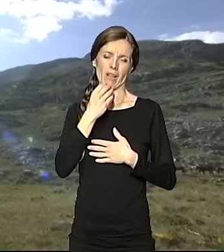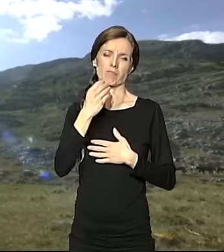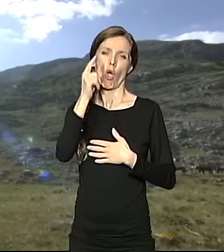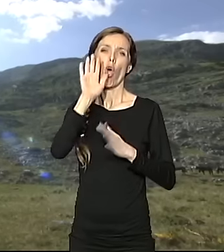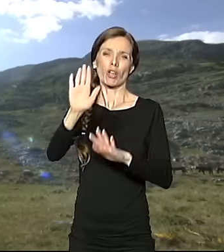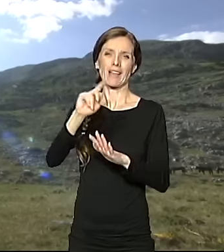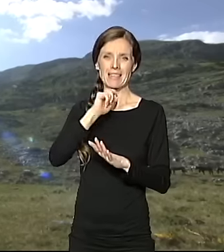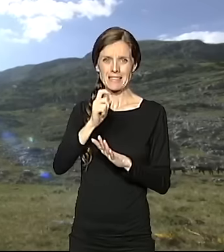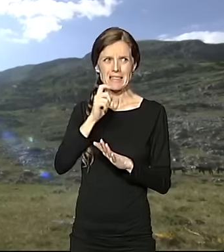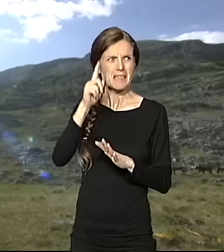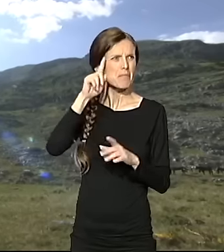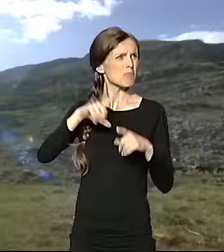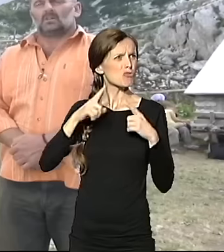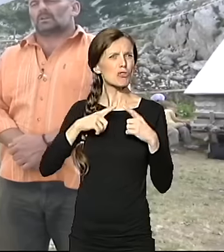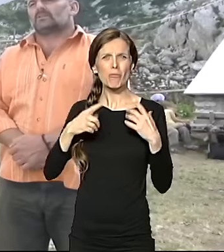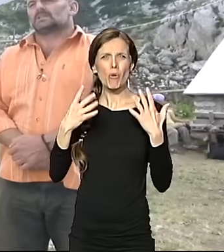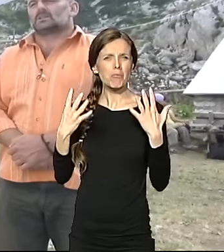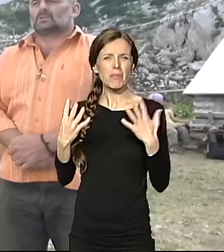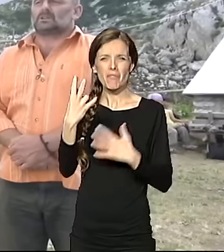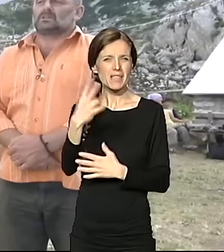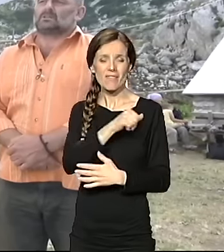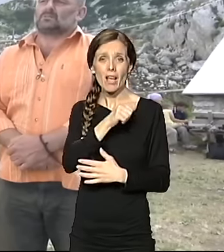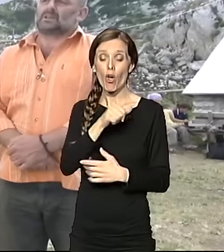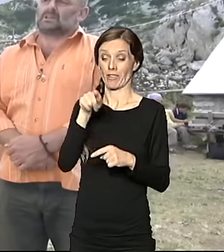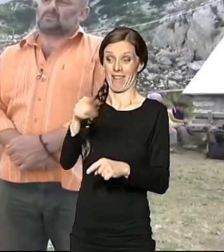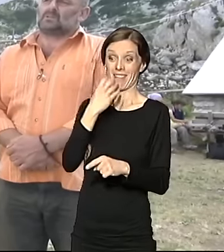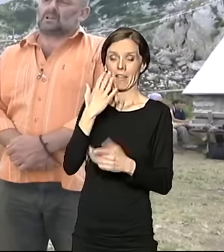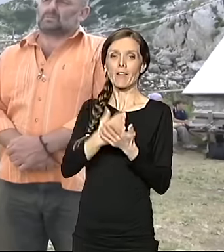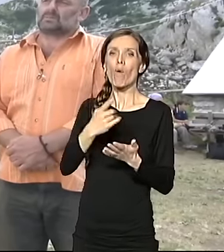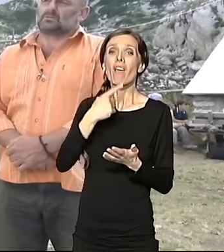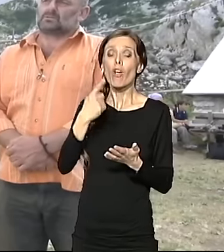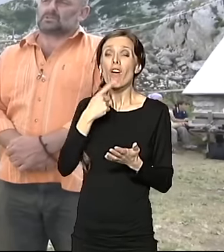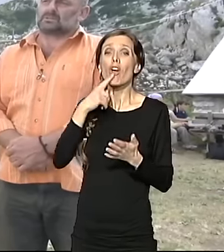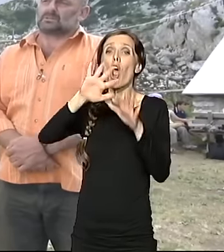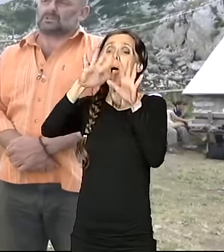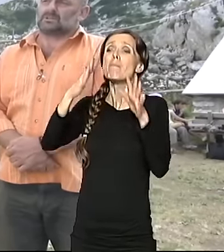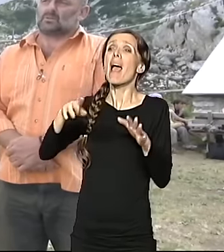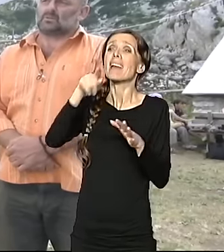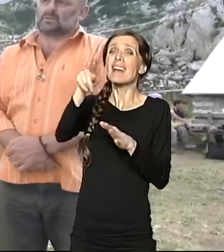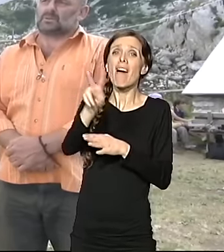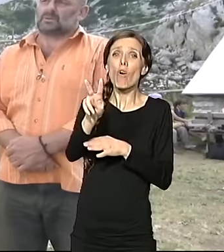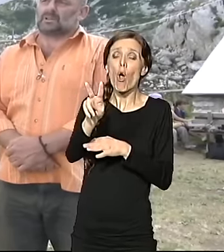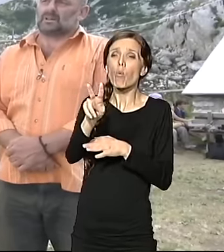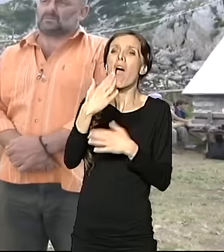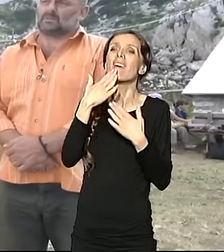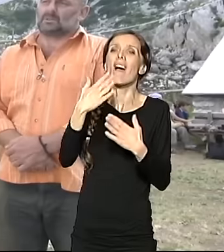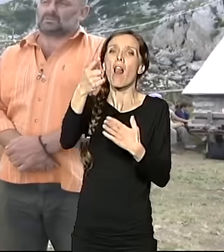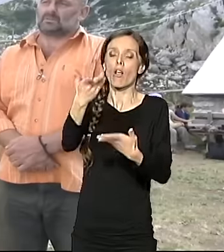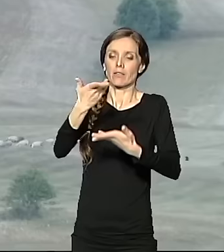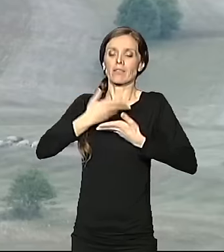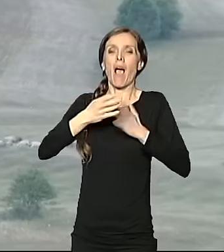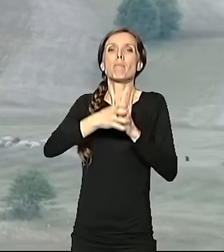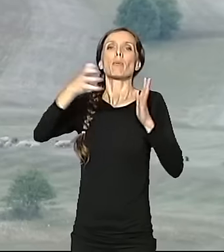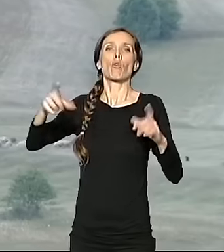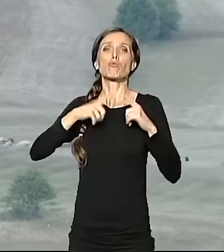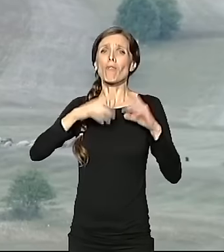92, mislim, godine. On je vas zagovorio, planina mi Volujak mi je produžio život. Umro bi i prije, ali mi je Volujak